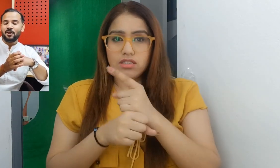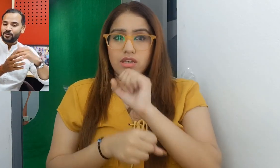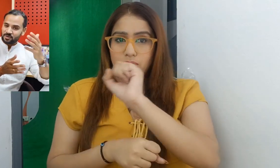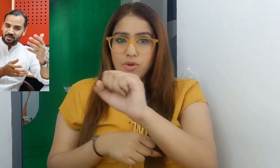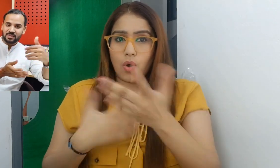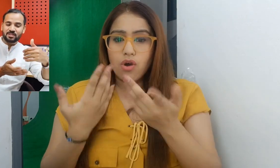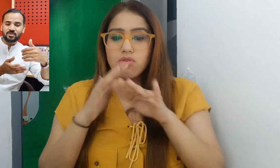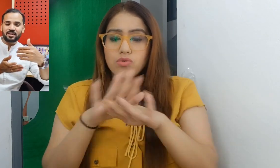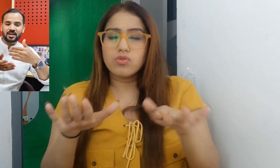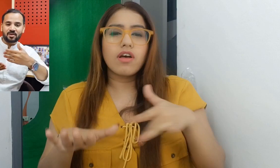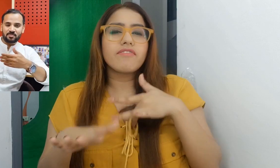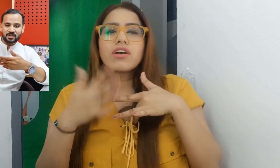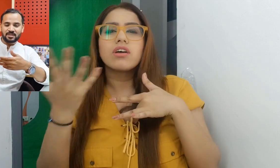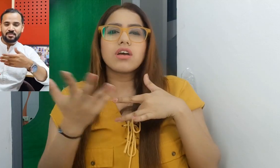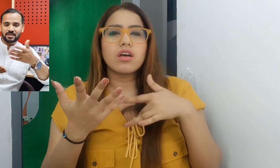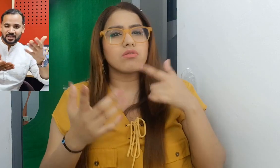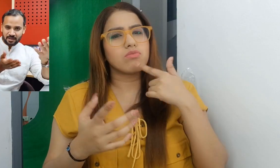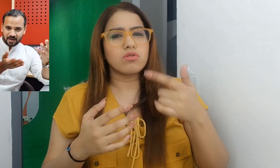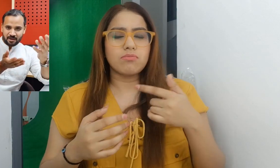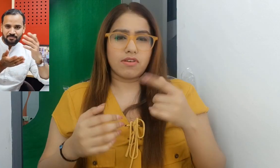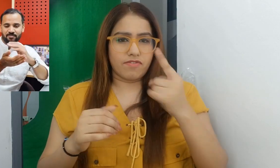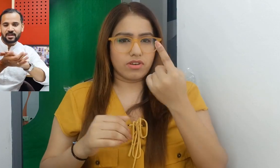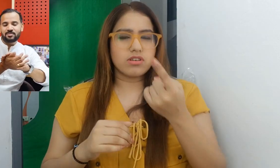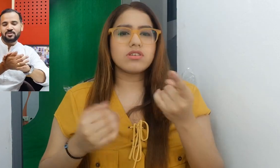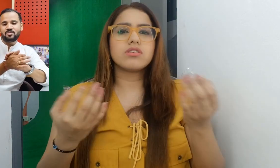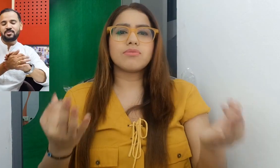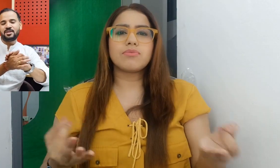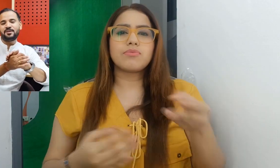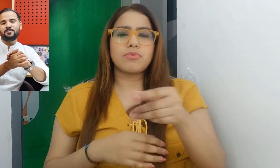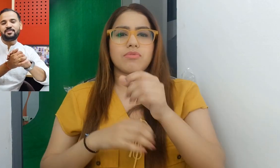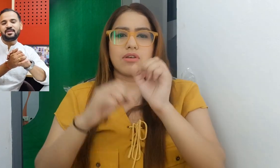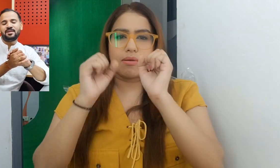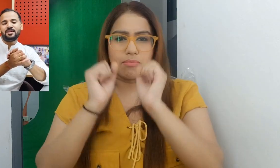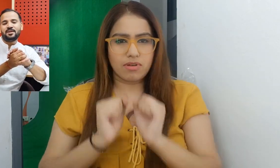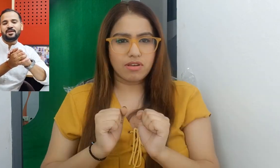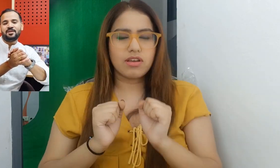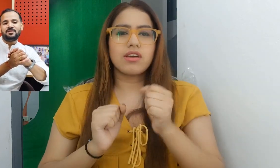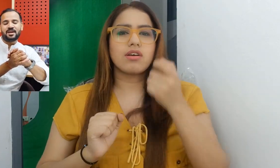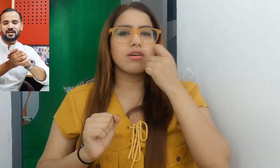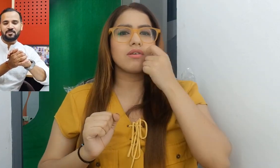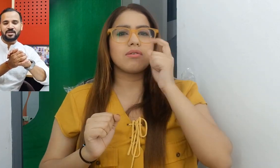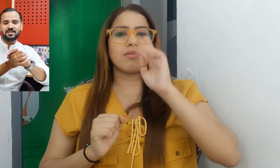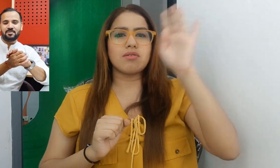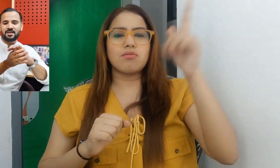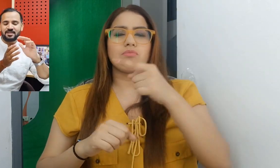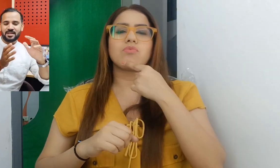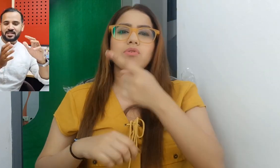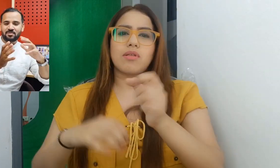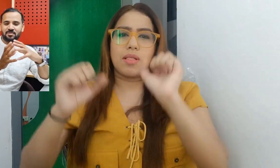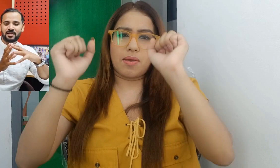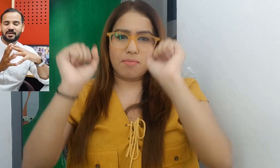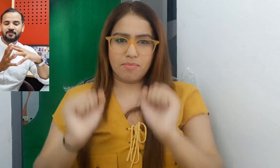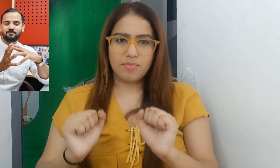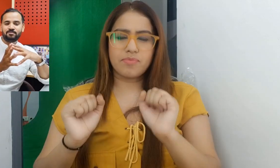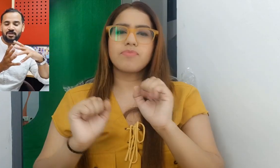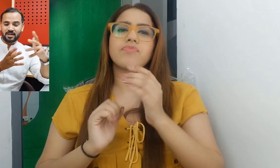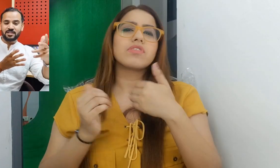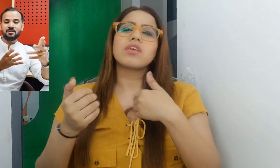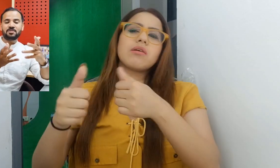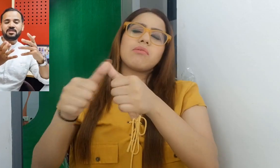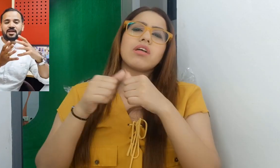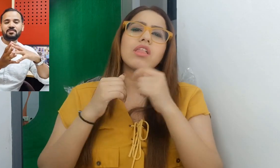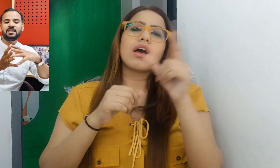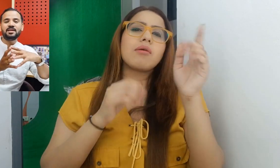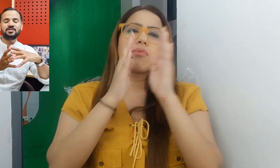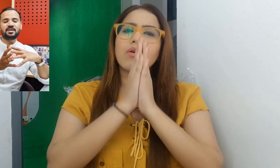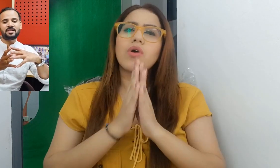आई, तुरंत नीचे उतर कर आया और पंडित जी के बेटे से कहा आप महात्मा जी ऊपर बैठिए। जाकर के पंडित जी का बेटा सिंहासन पर बैठ गया। फिर राजा